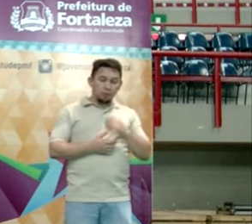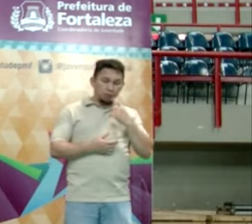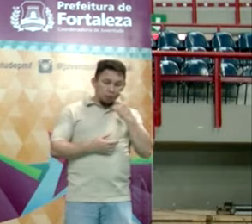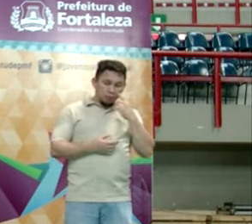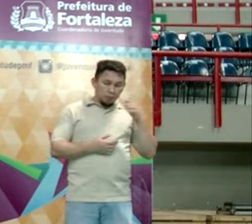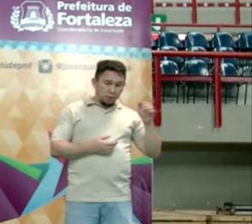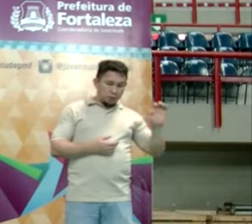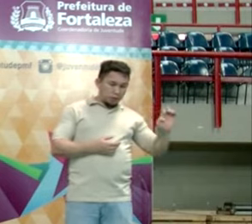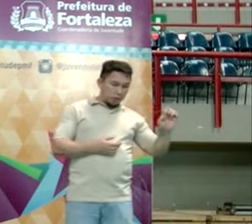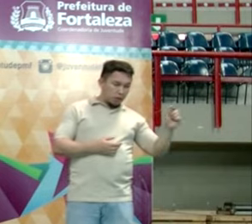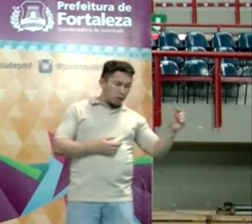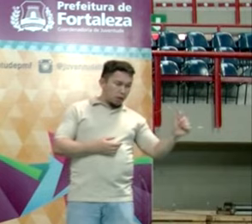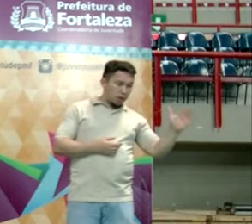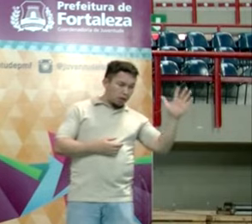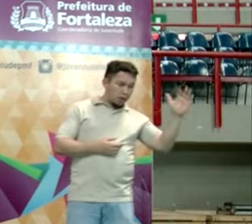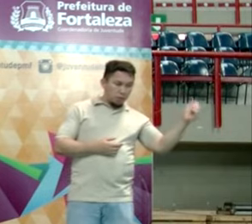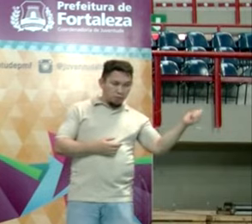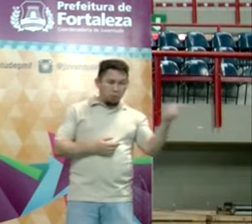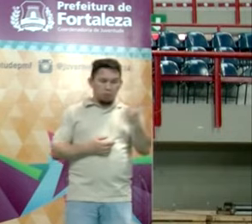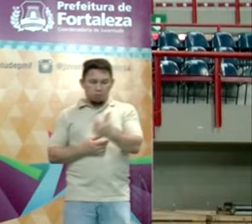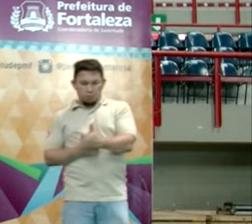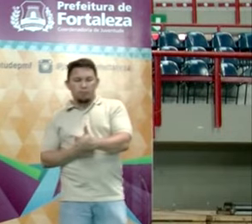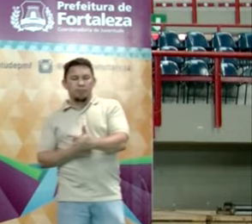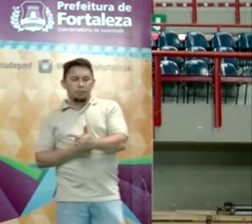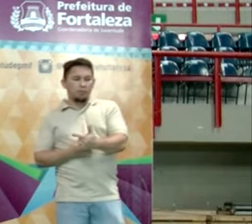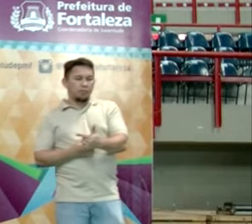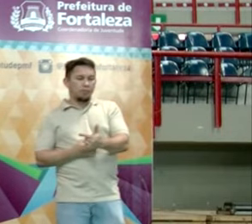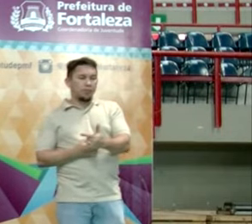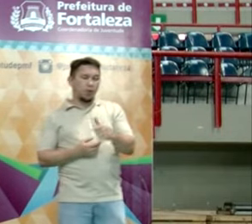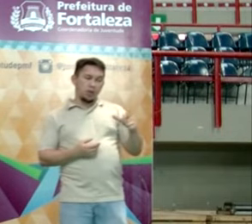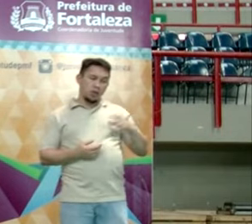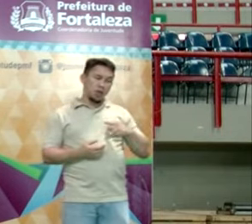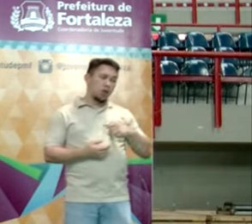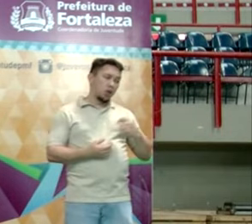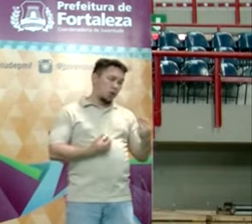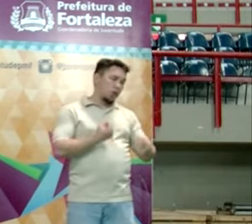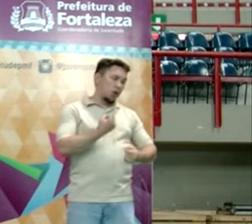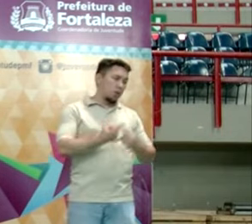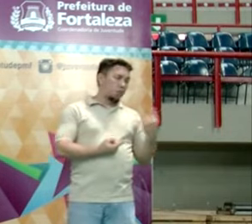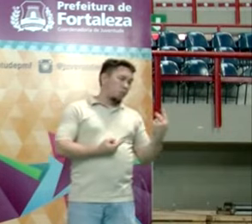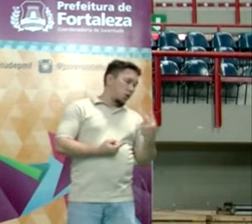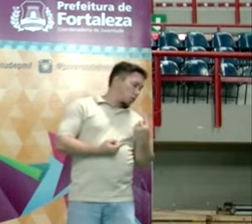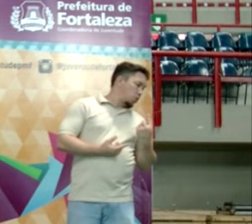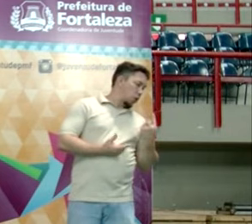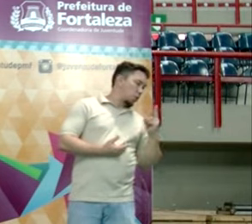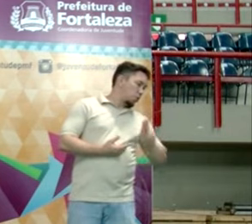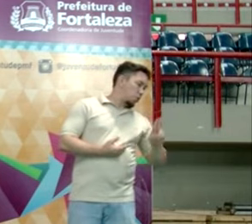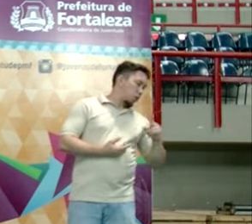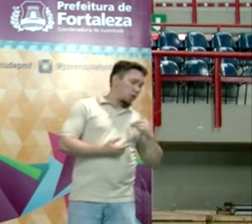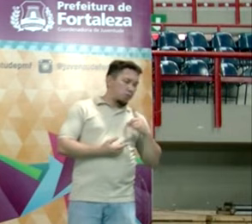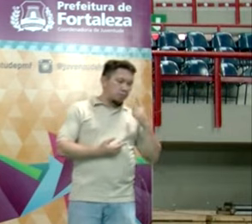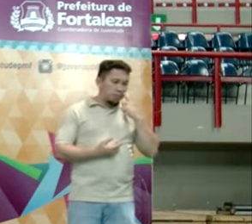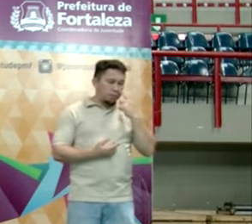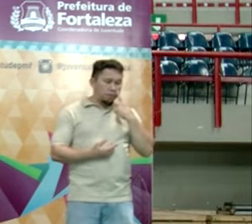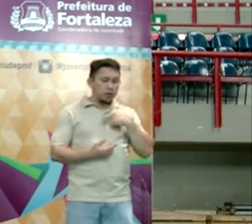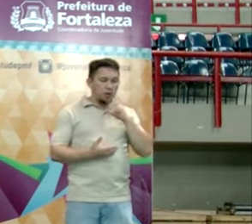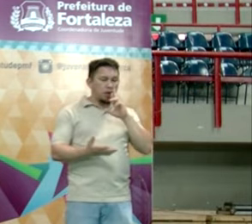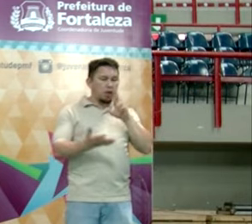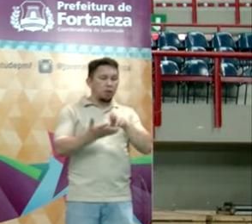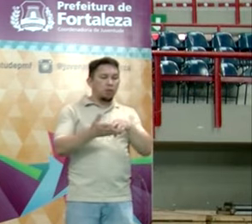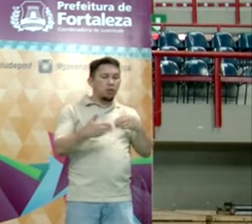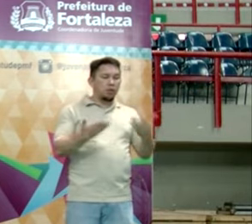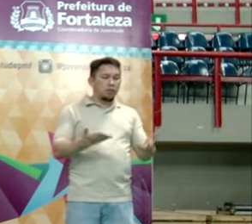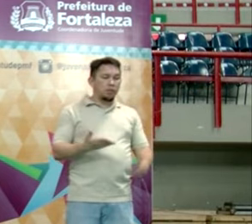E mais barata ganharia na compra do produto se eu usasse menos e fosse uma eficiência mais próxima. Então, o item correto